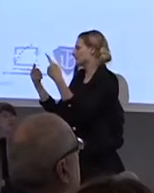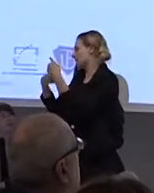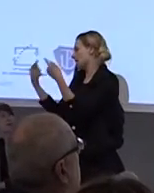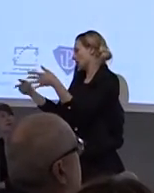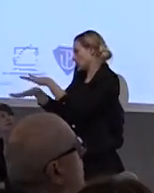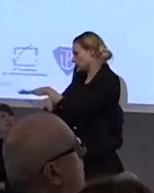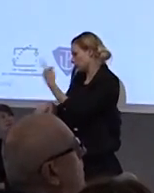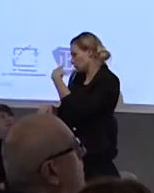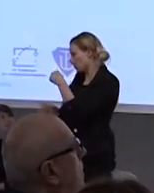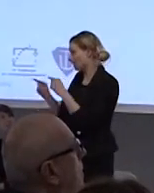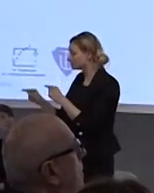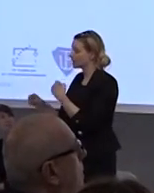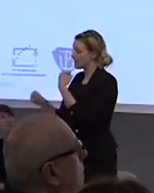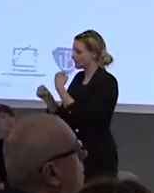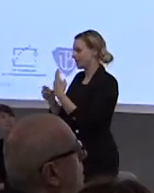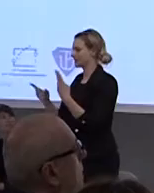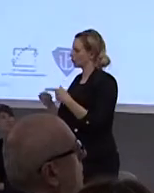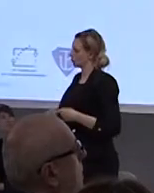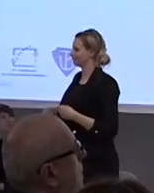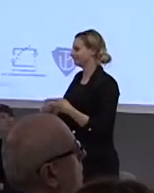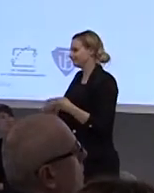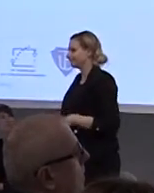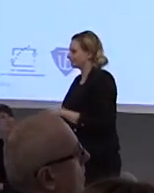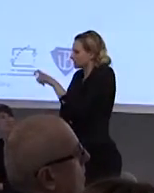založenou v roce 82,